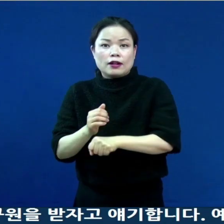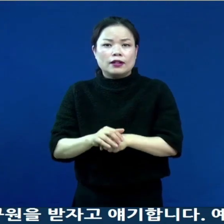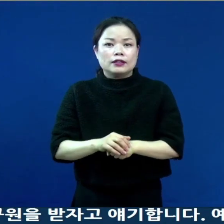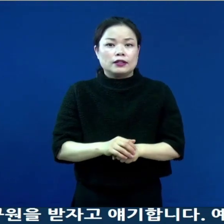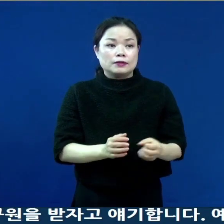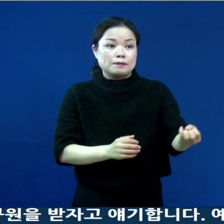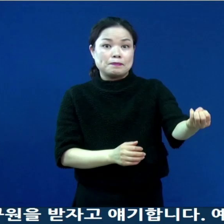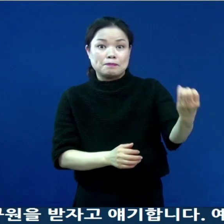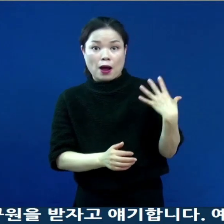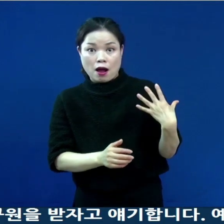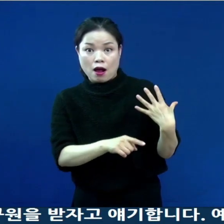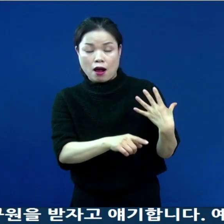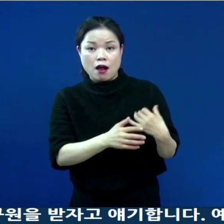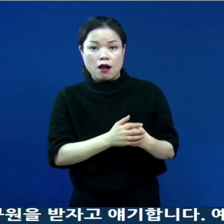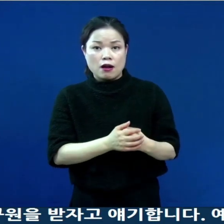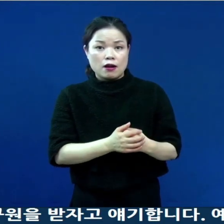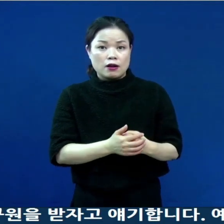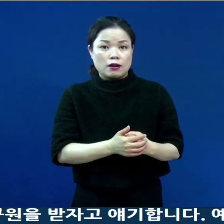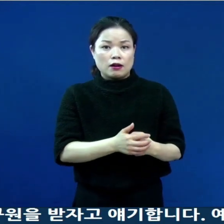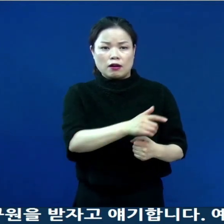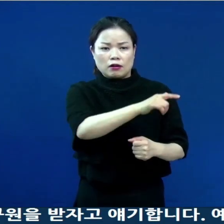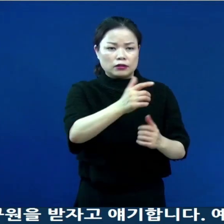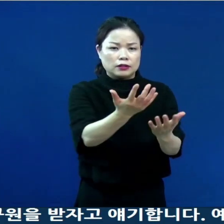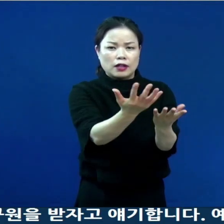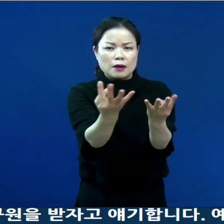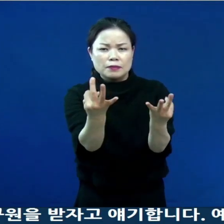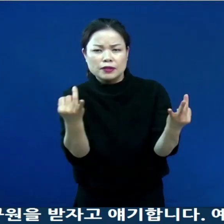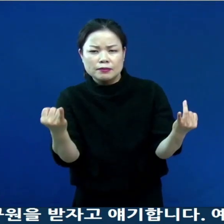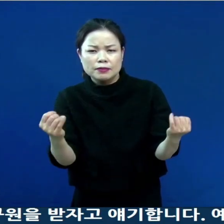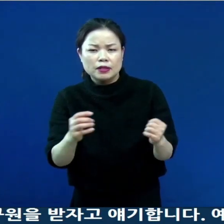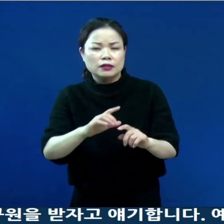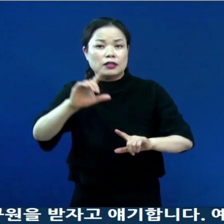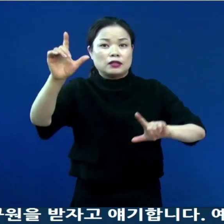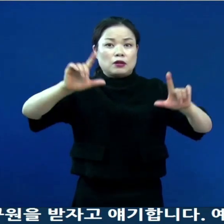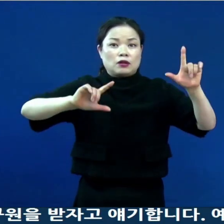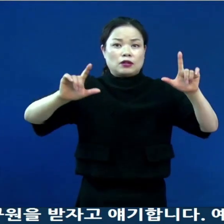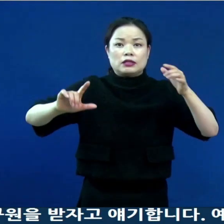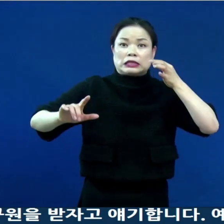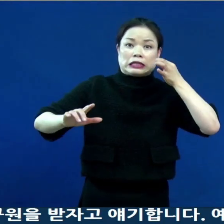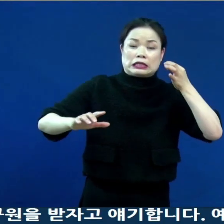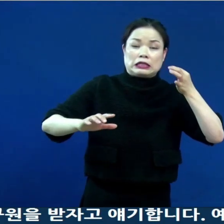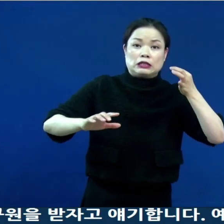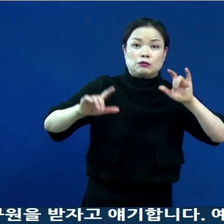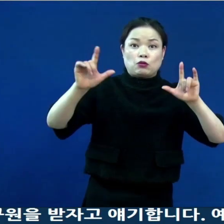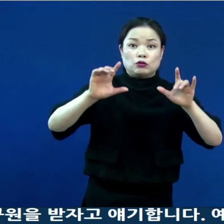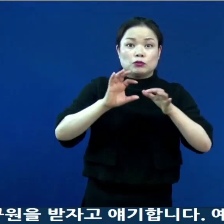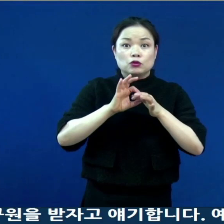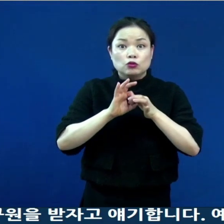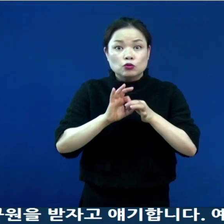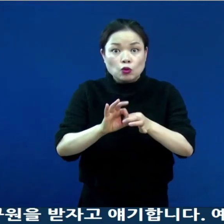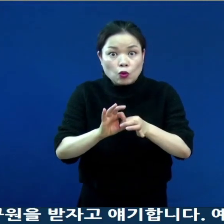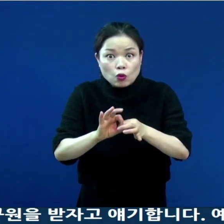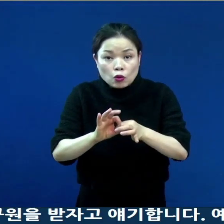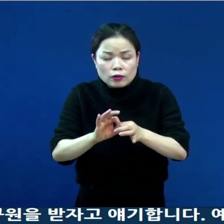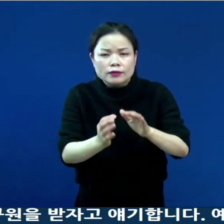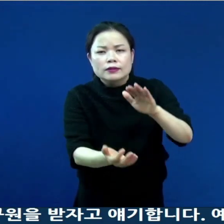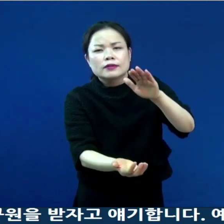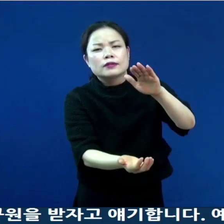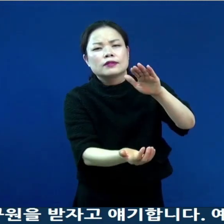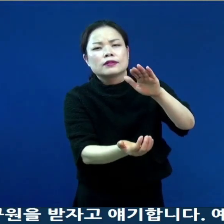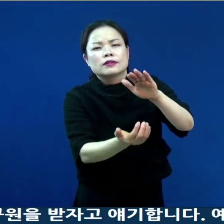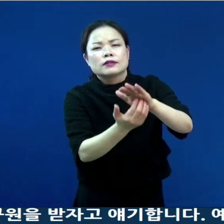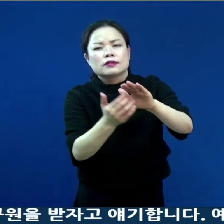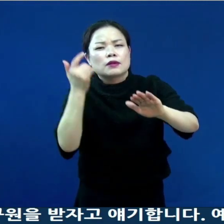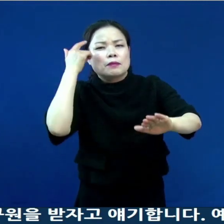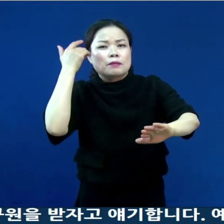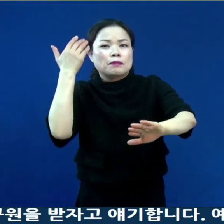토사구팽하자라고 얘기하고, 그것이 대세를 얻는 이 장면을 통해서 결국 이루어지는 것은 그